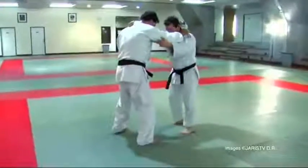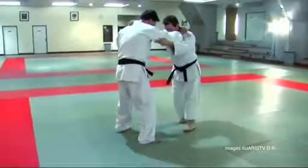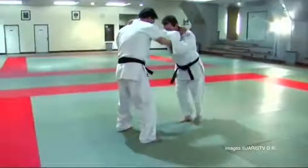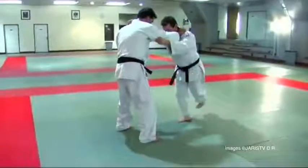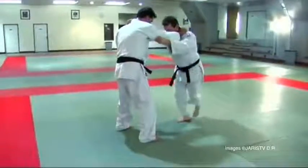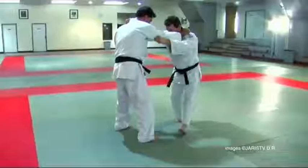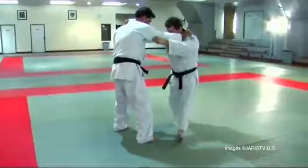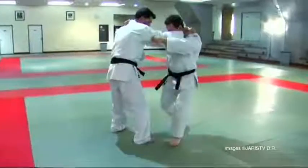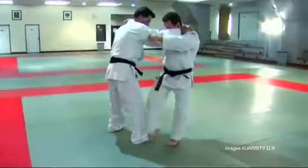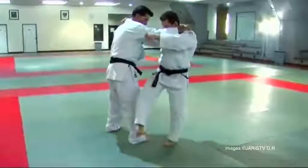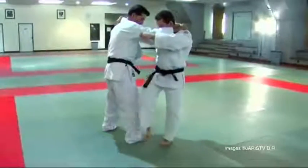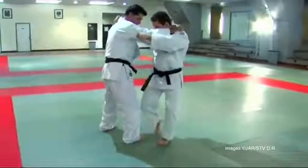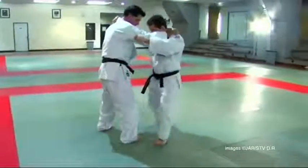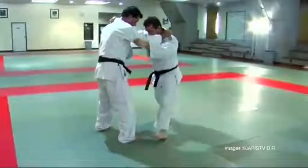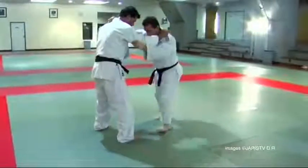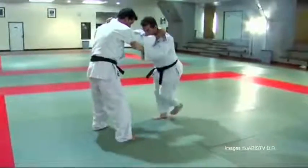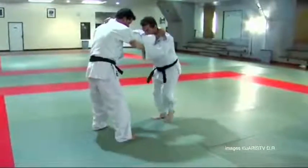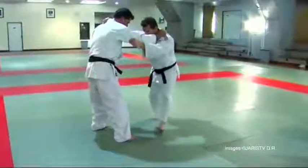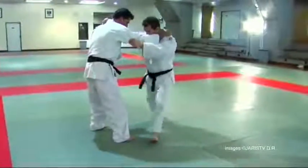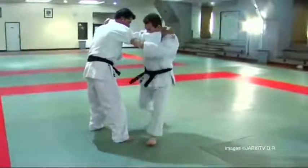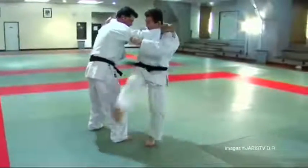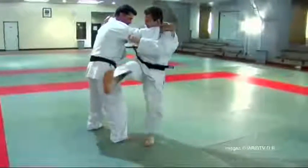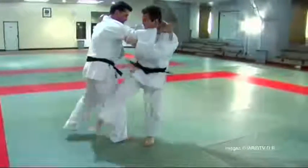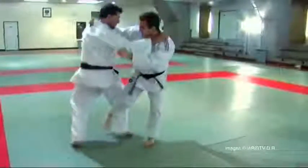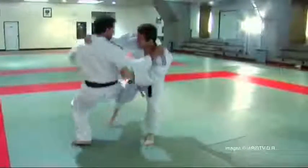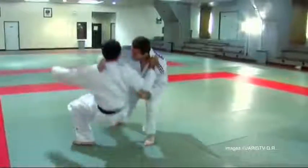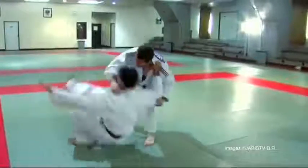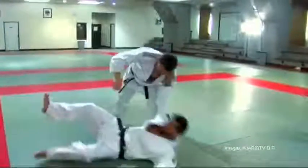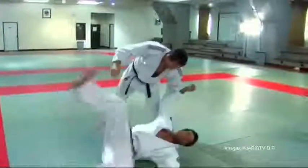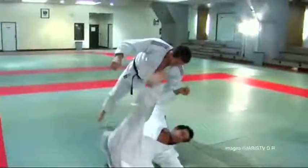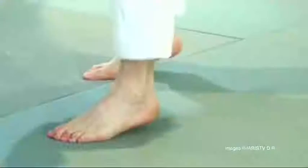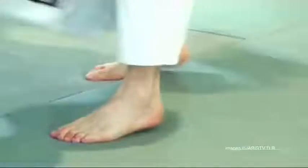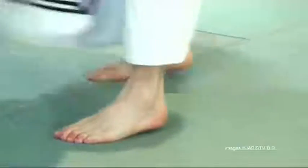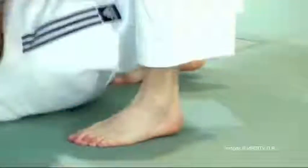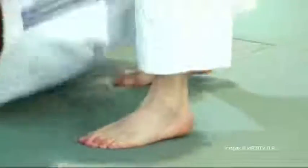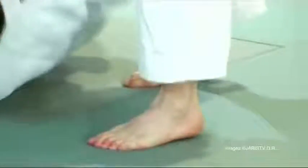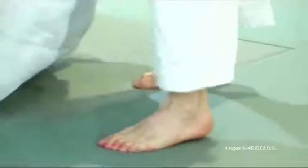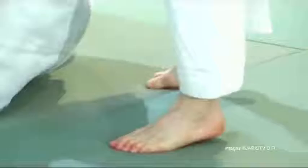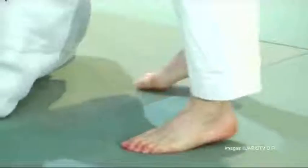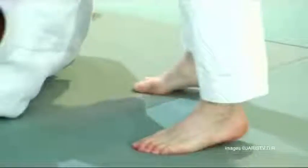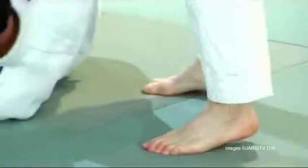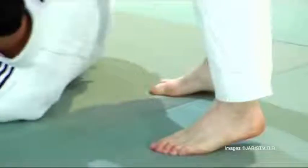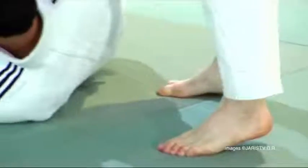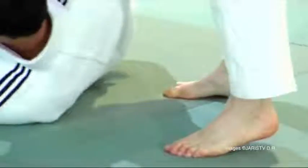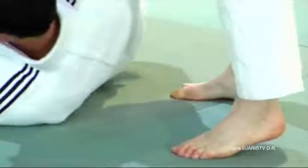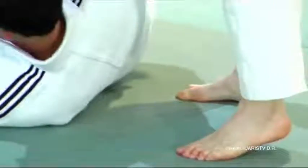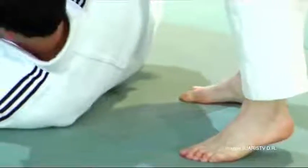conseils, qui aide à progresser et qui aide aussi à ce que la personne elle prenne conscience de son savoir-faire, de ses qualités, pour réussir